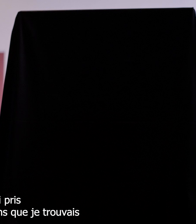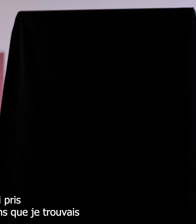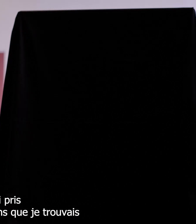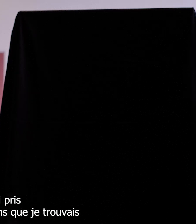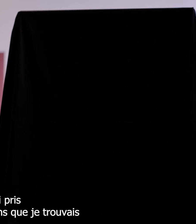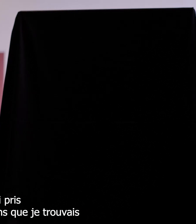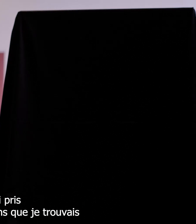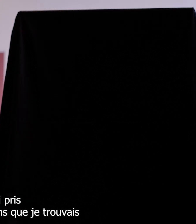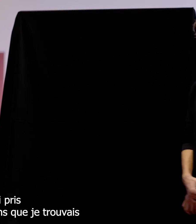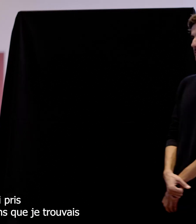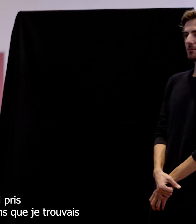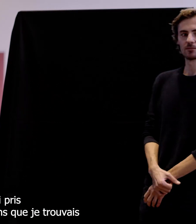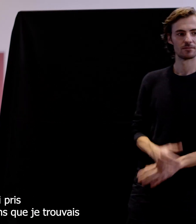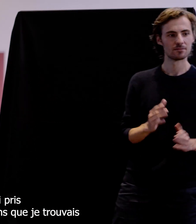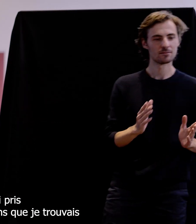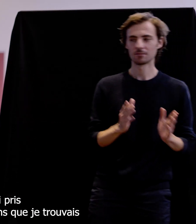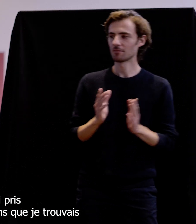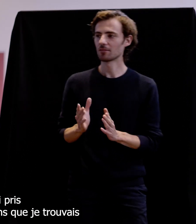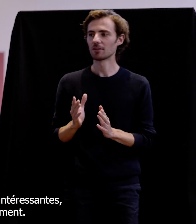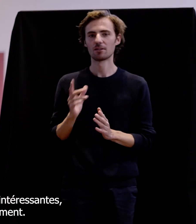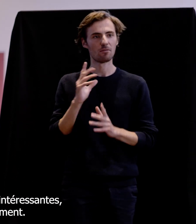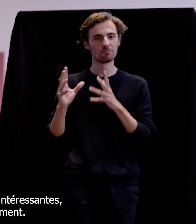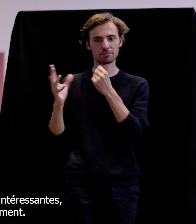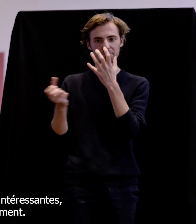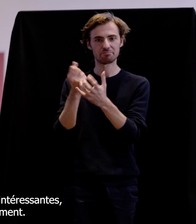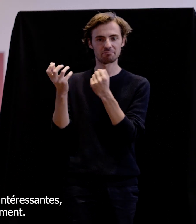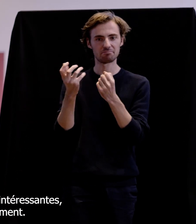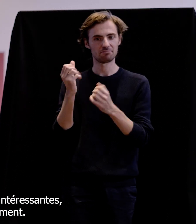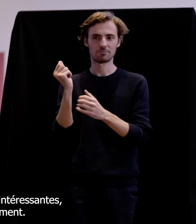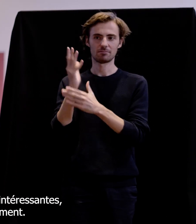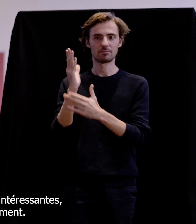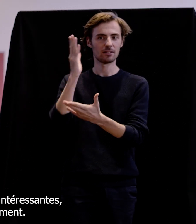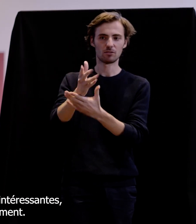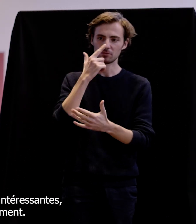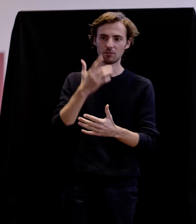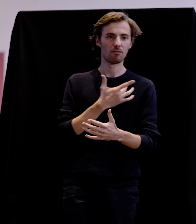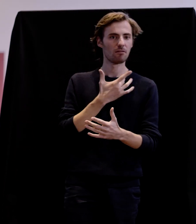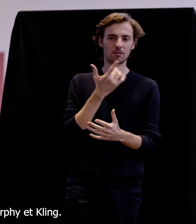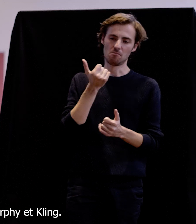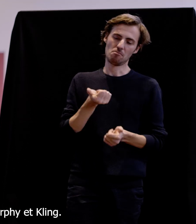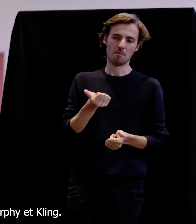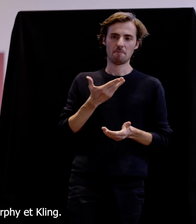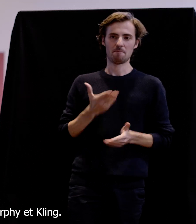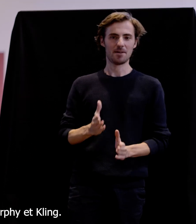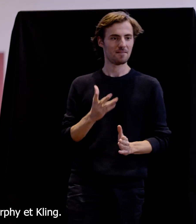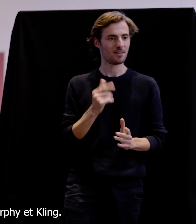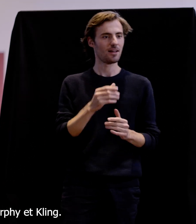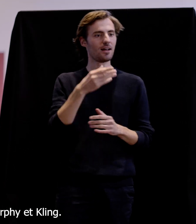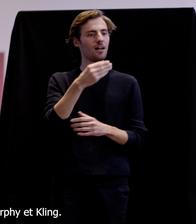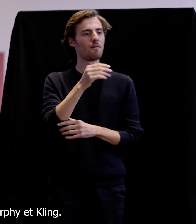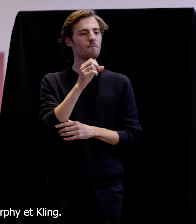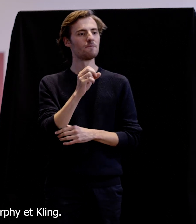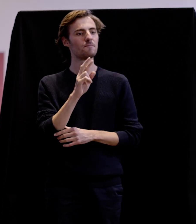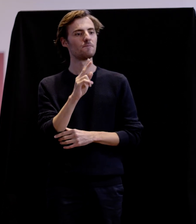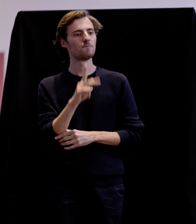Alors, j'ai pris quelques interventions que je trouvais particulièrement intéressantes, arbitrairement, hein. Donc là, c'est Murphy et